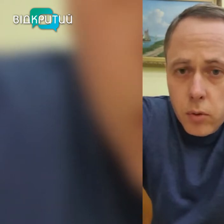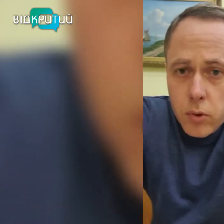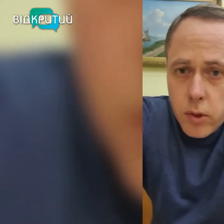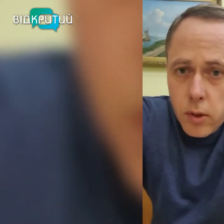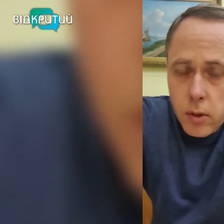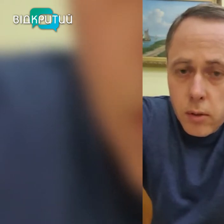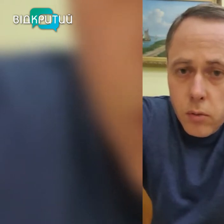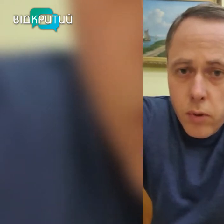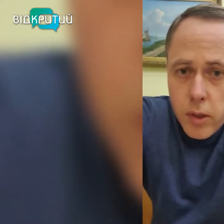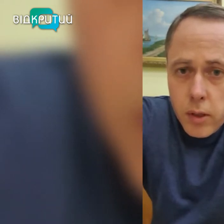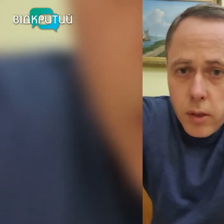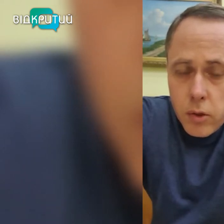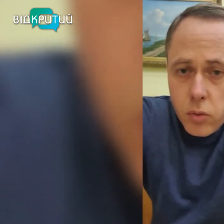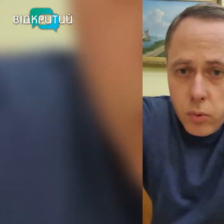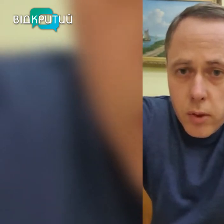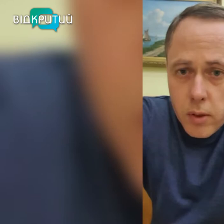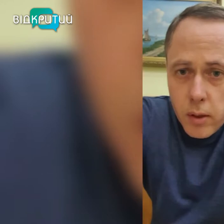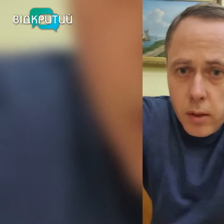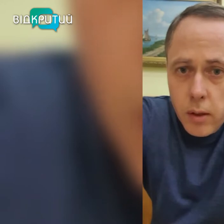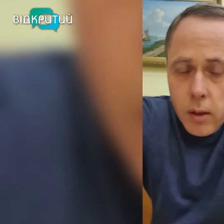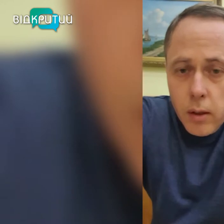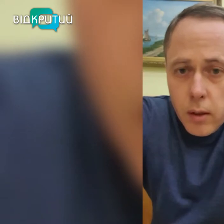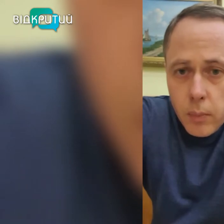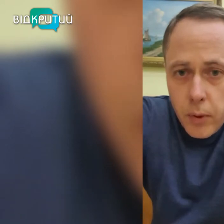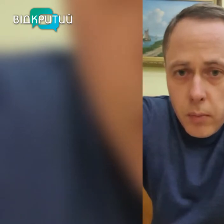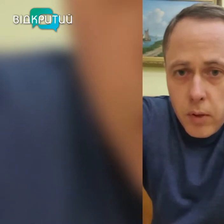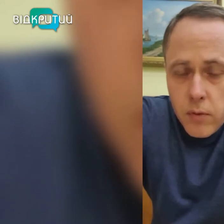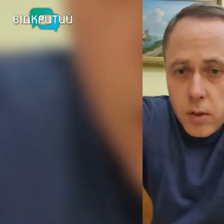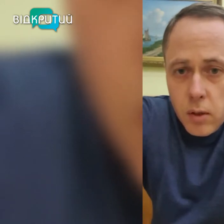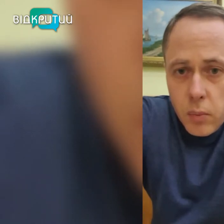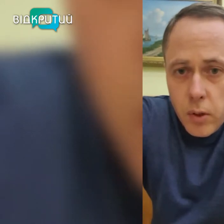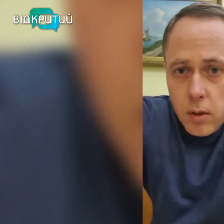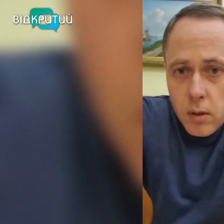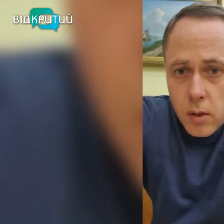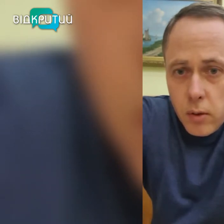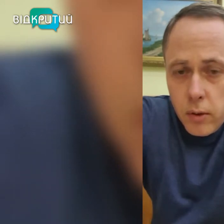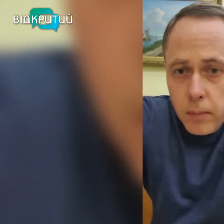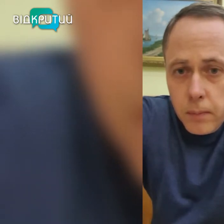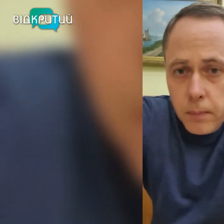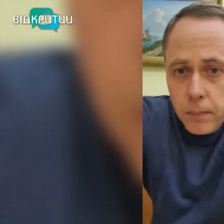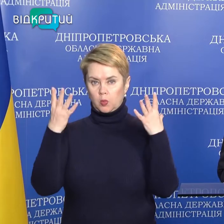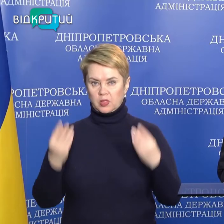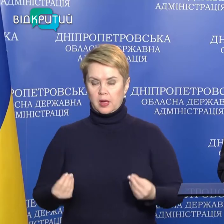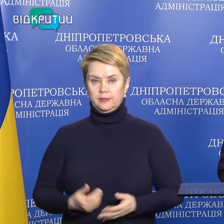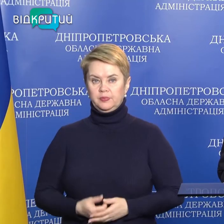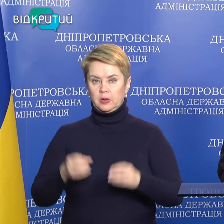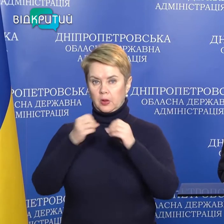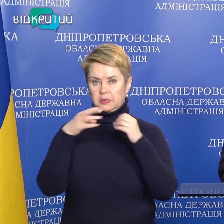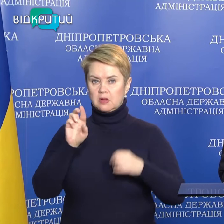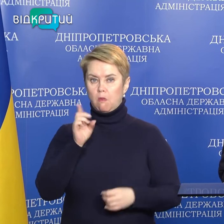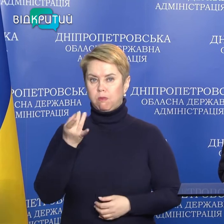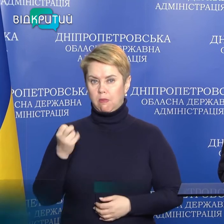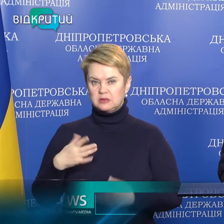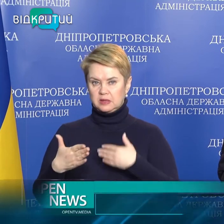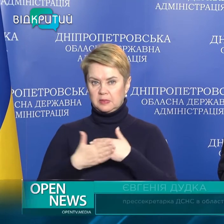будьте дуже уважні, якщо буде сирена, прийміть всі необхідні заходи. 15